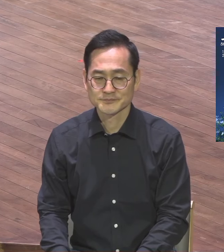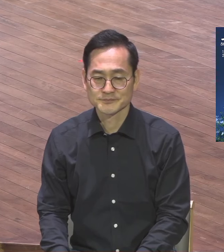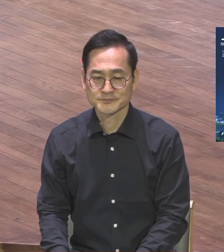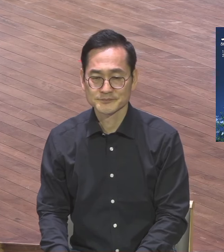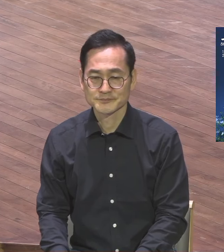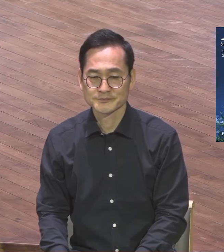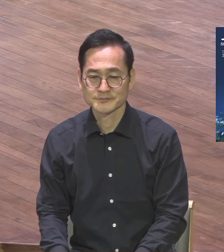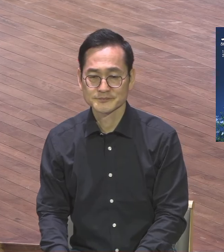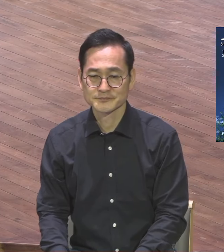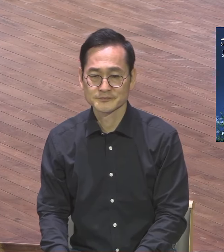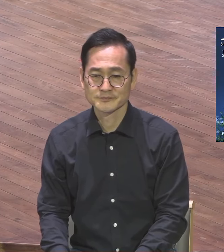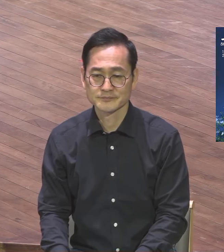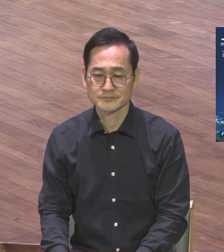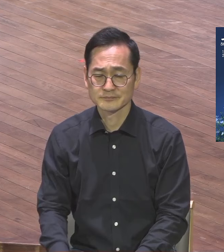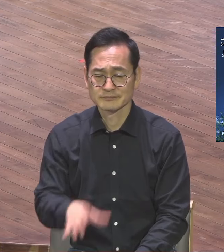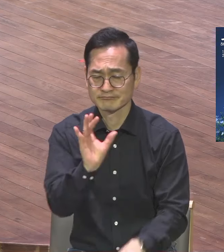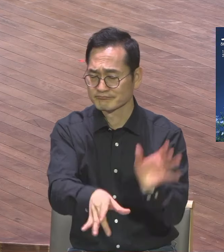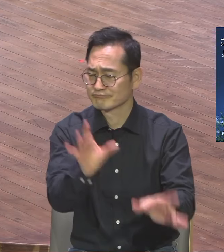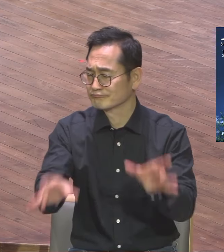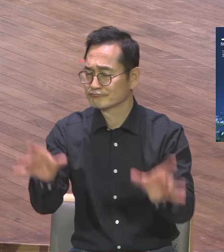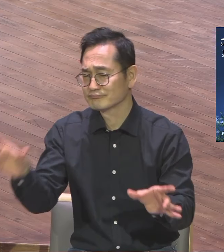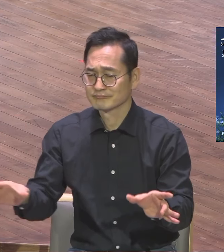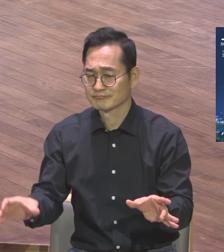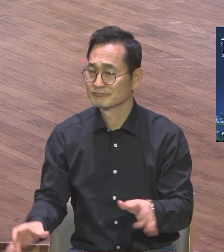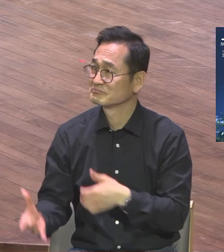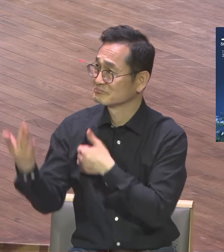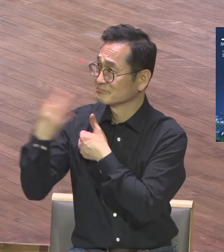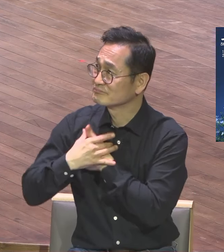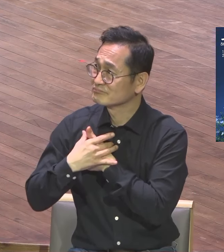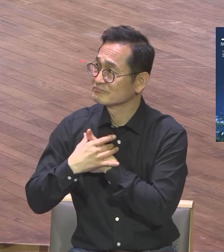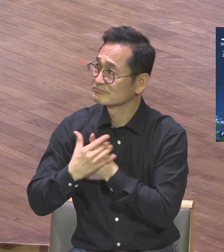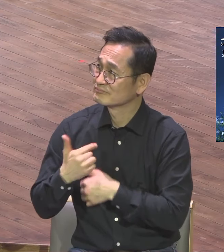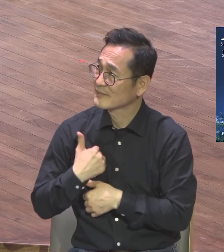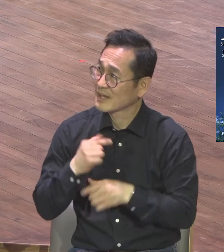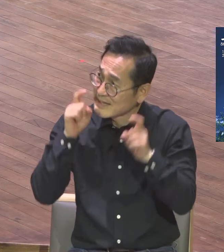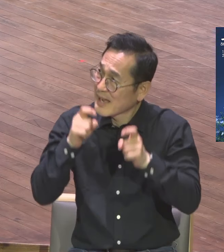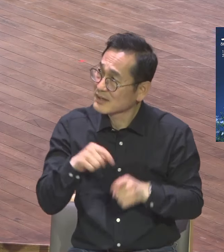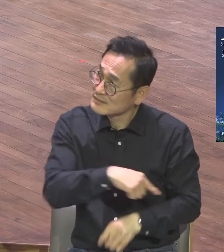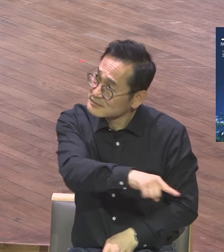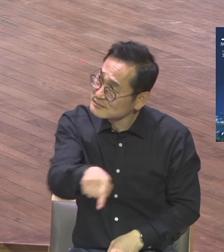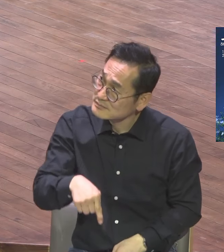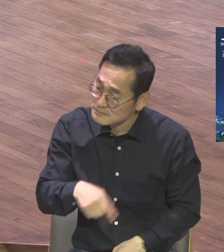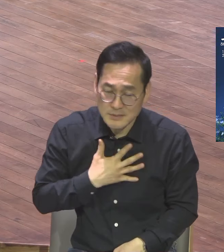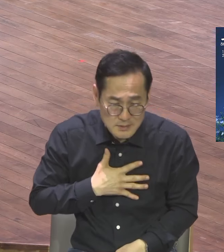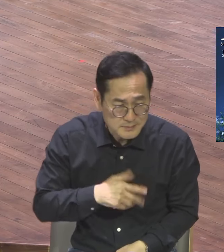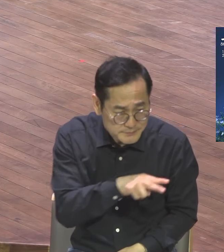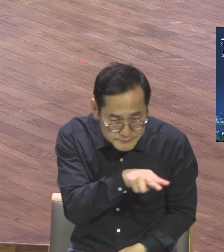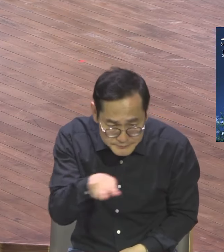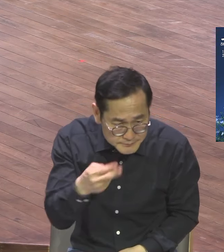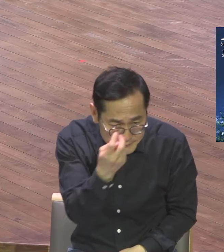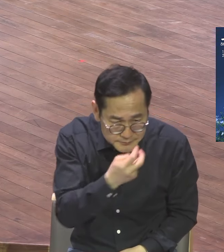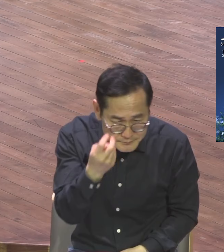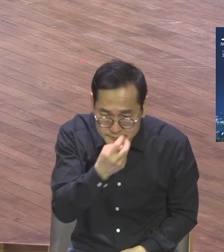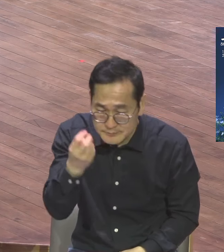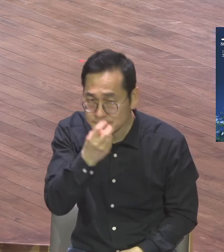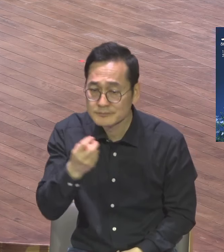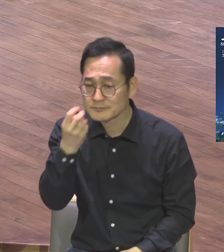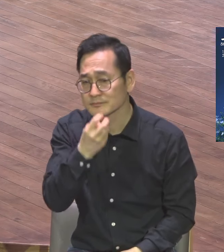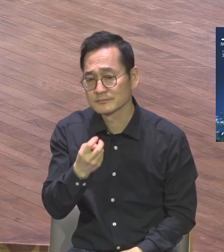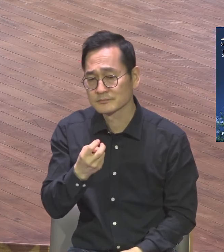중직자, 중직자대로 직분을 다 주었습니다. 거기서 만나는 내가 관리하는 자는 다 양떼라니까. 세밀하게 봐야